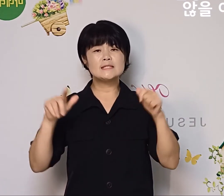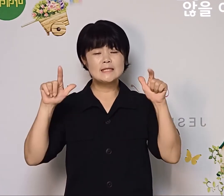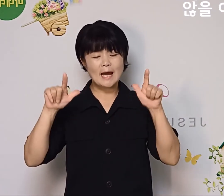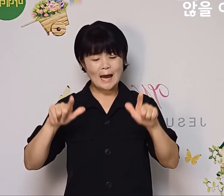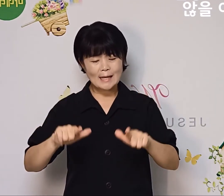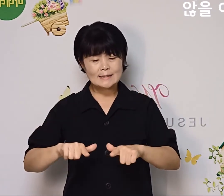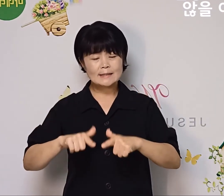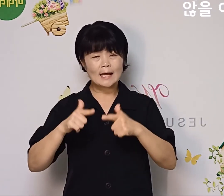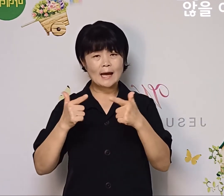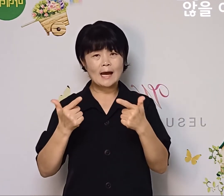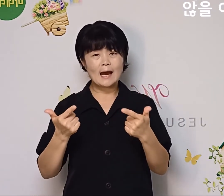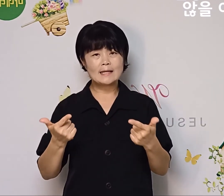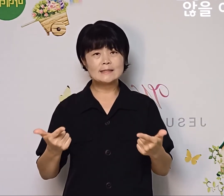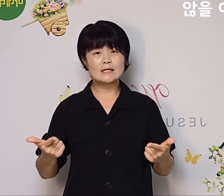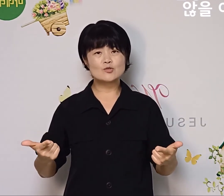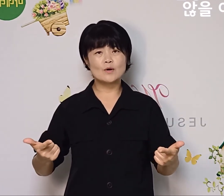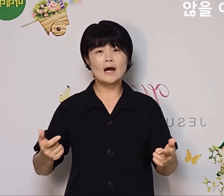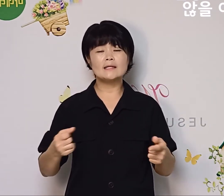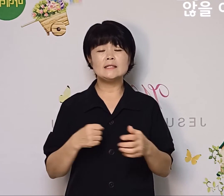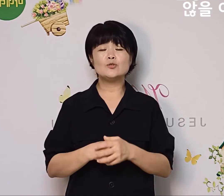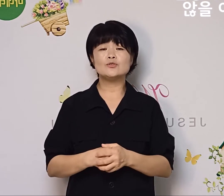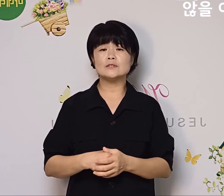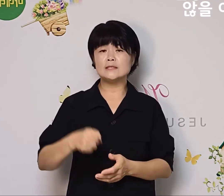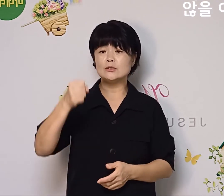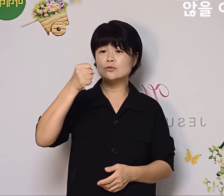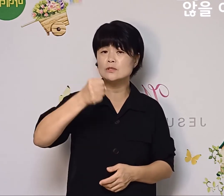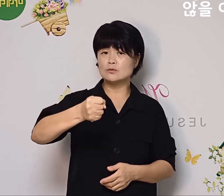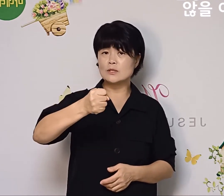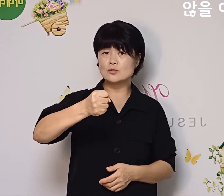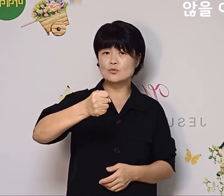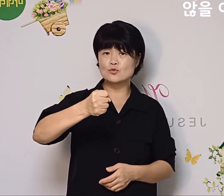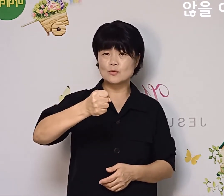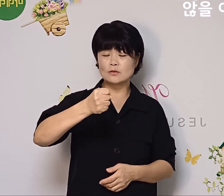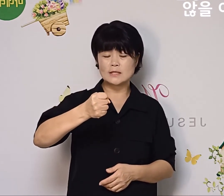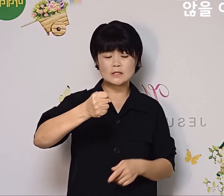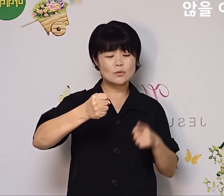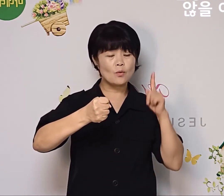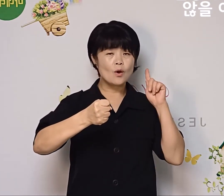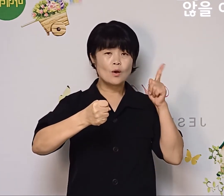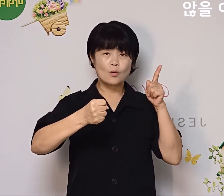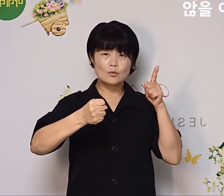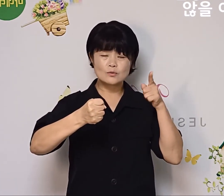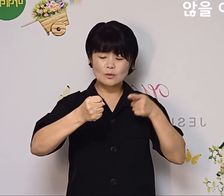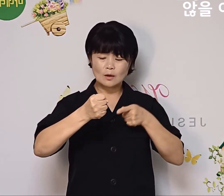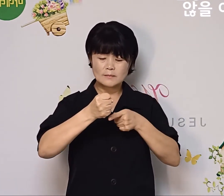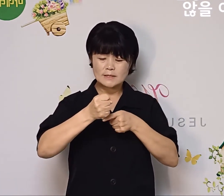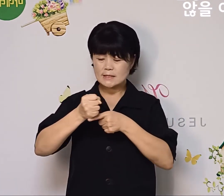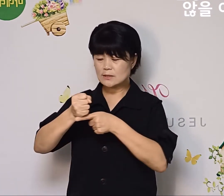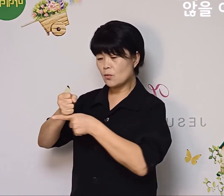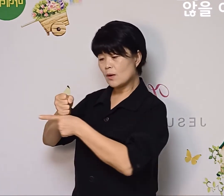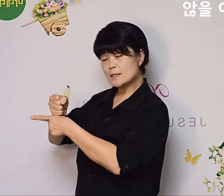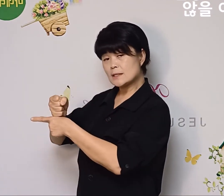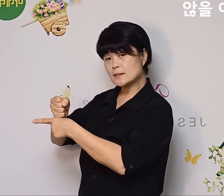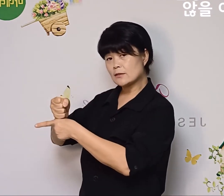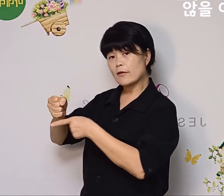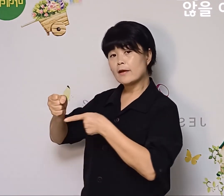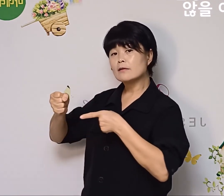품지 않다 아니다수와 이유는 왼손 주먹을 대시고 오른손 검지를 통과시키는 거예요.